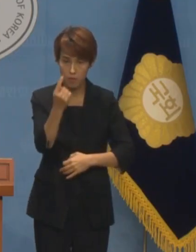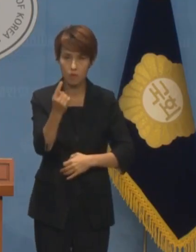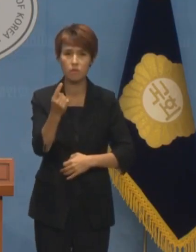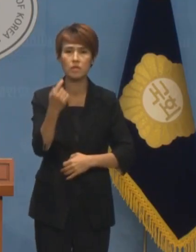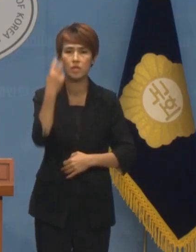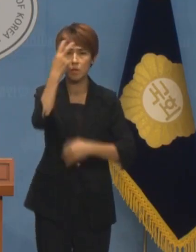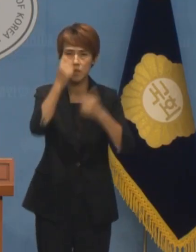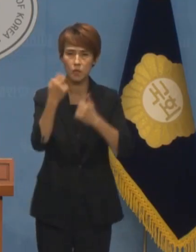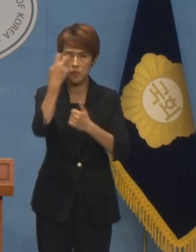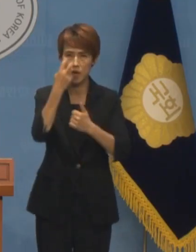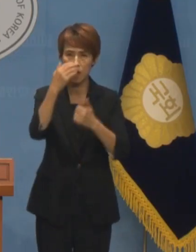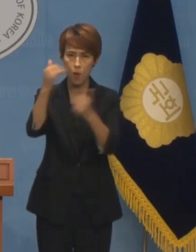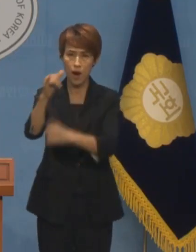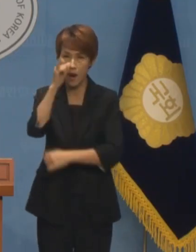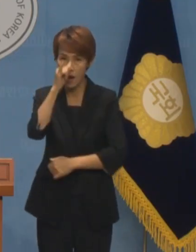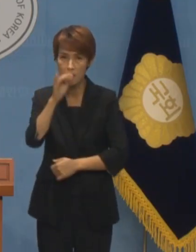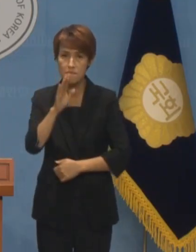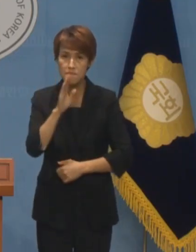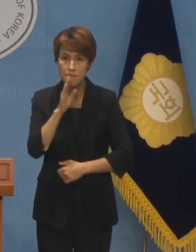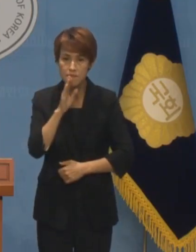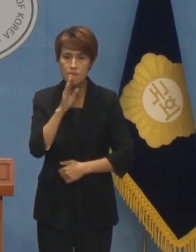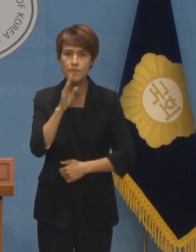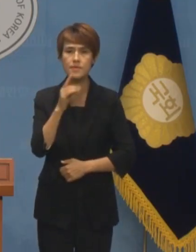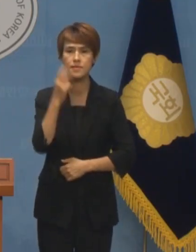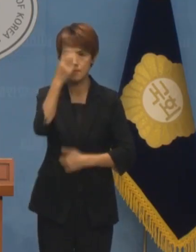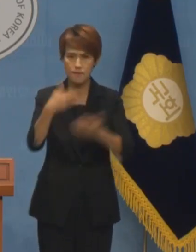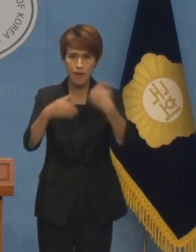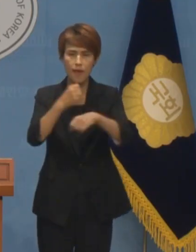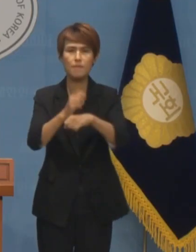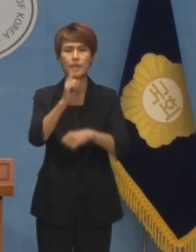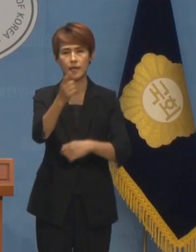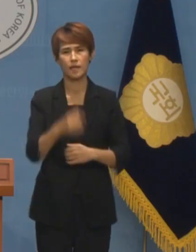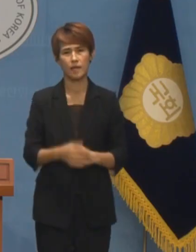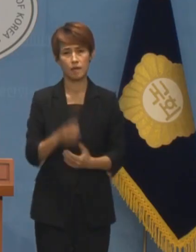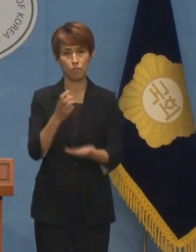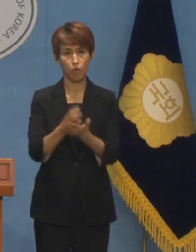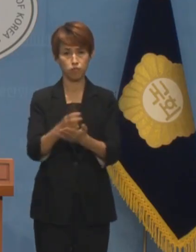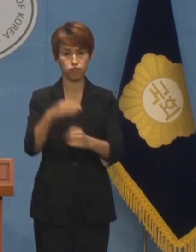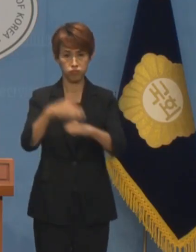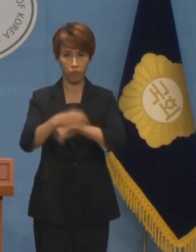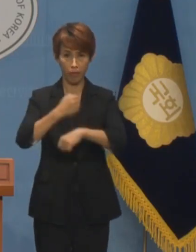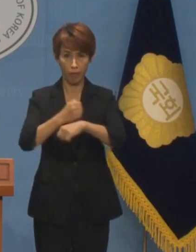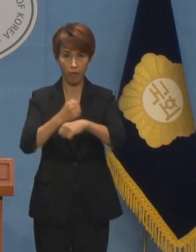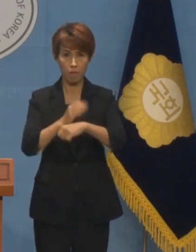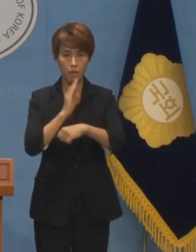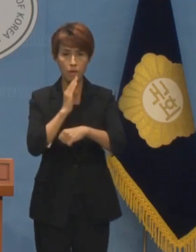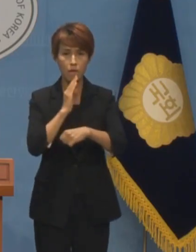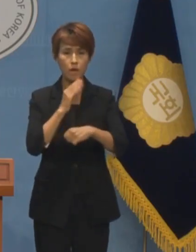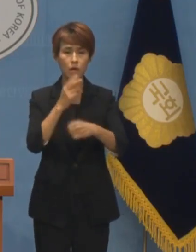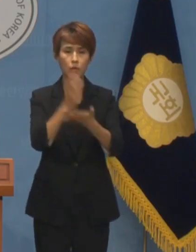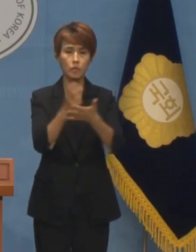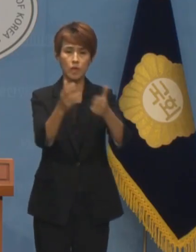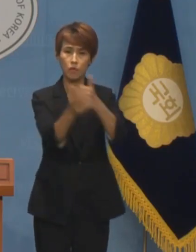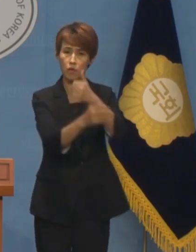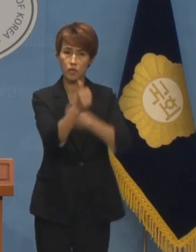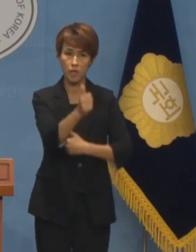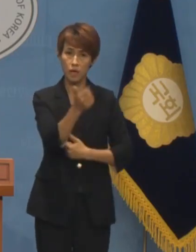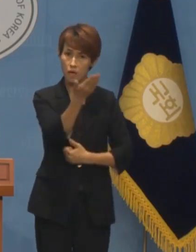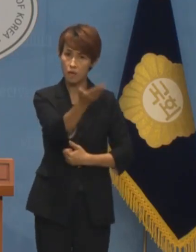더욱 절박한 것 아니겠습니까? 법대로 하는 것 좋아하는 정청래 법사위원장이